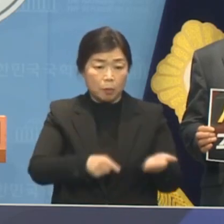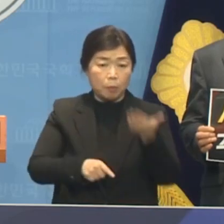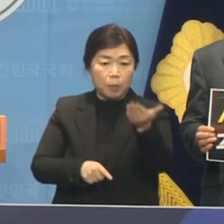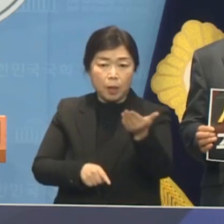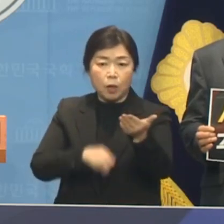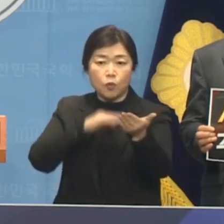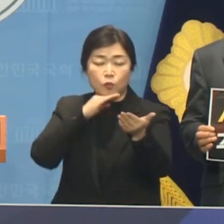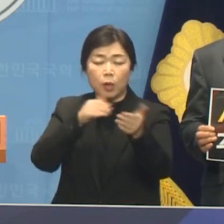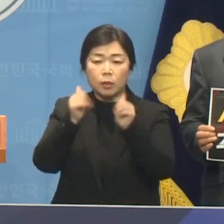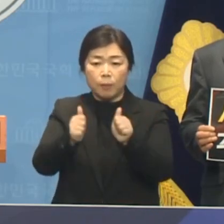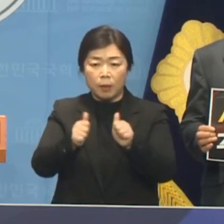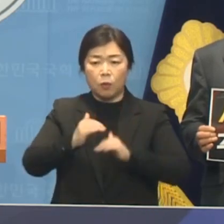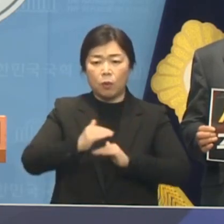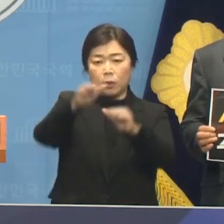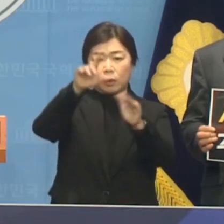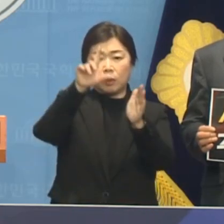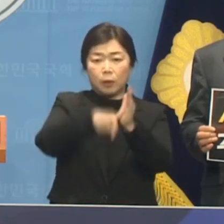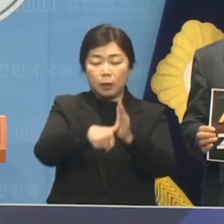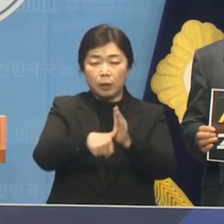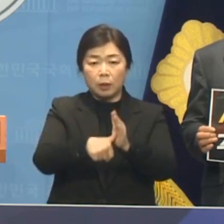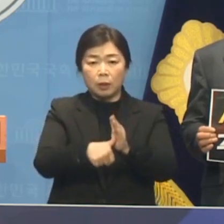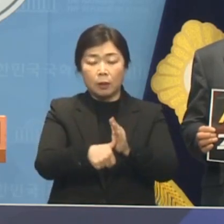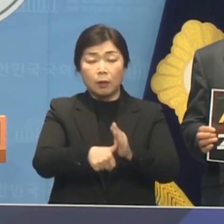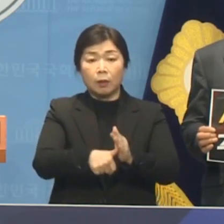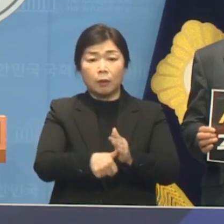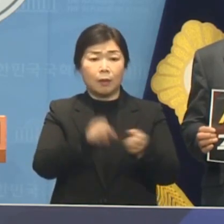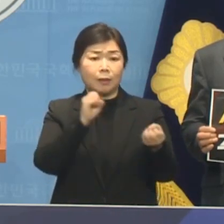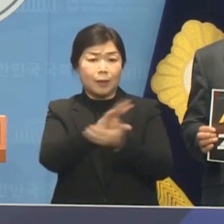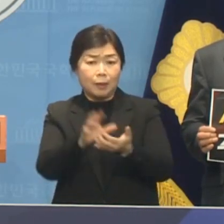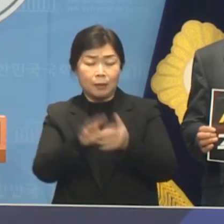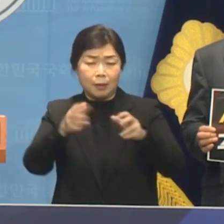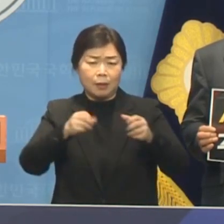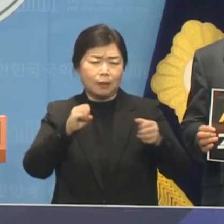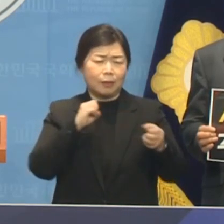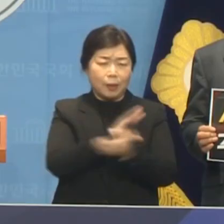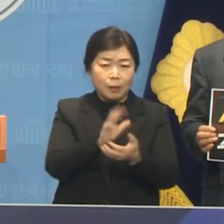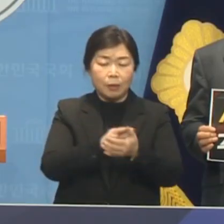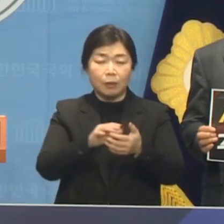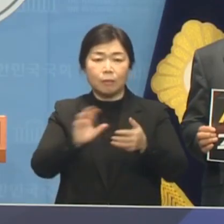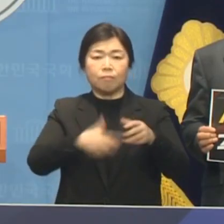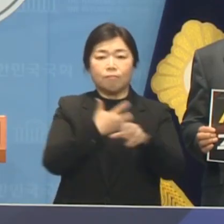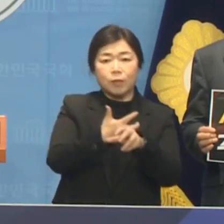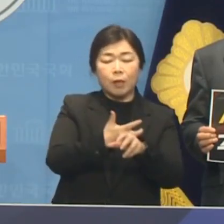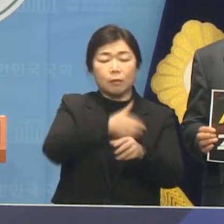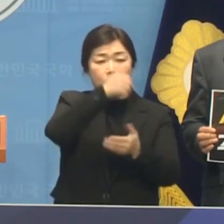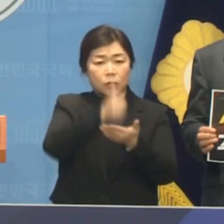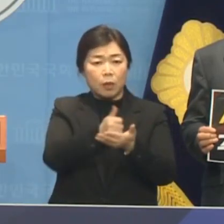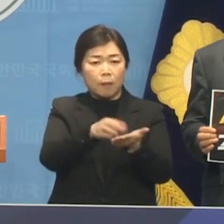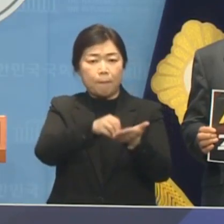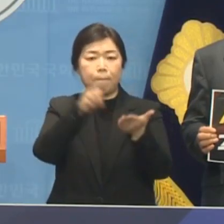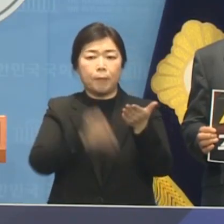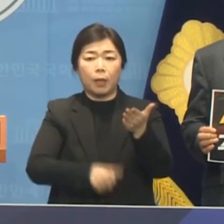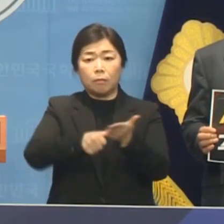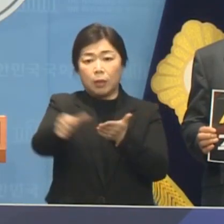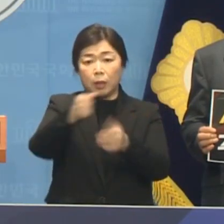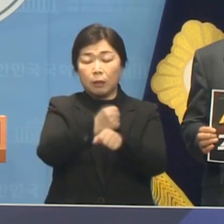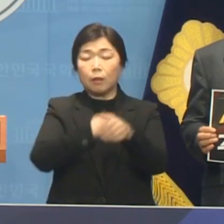불이한 재판이 될 수밖에 없습니다. 만약 탄핵이 인용될 시 국민적